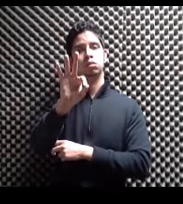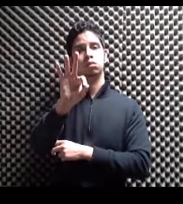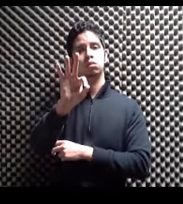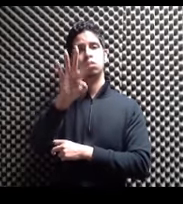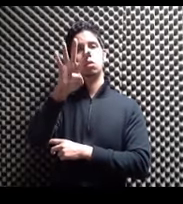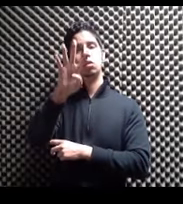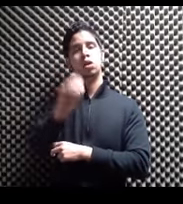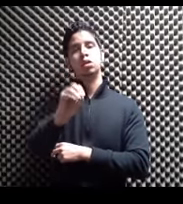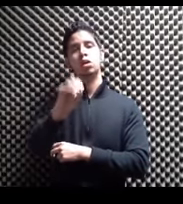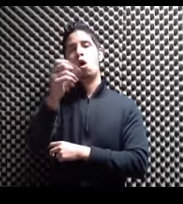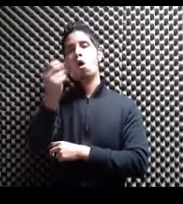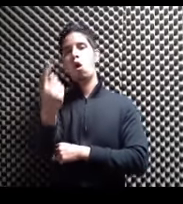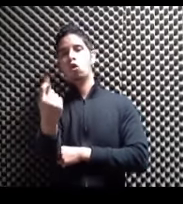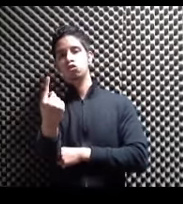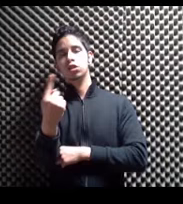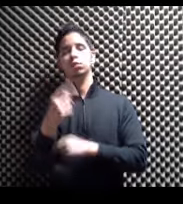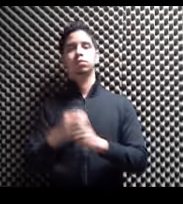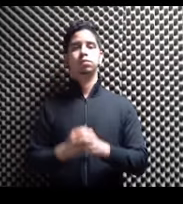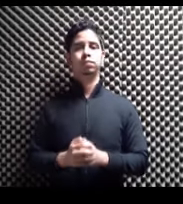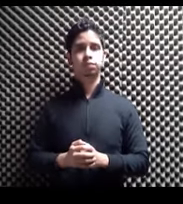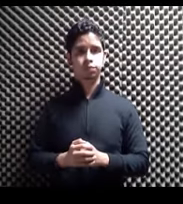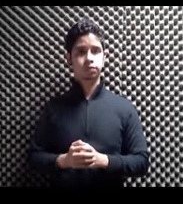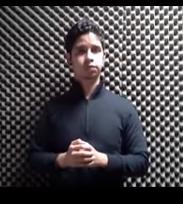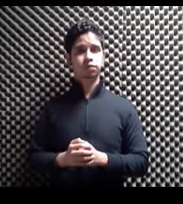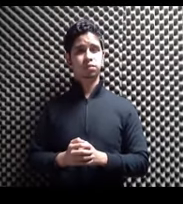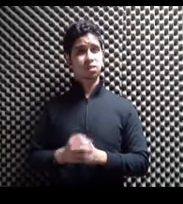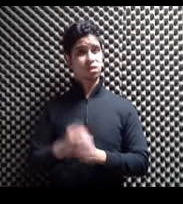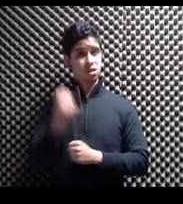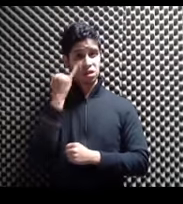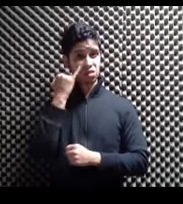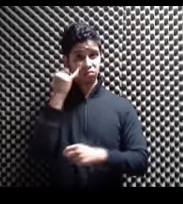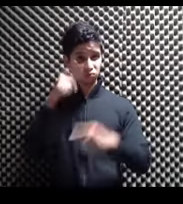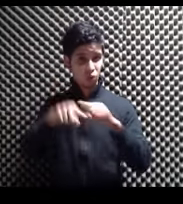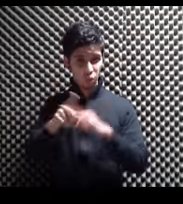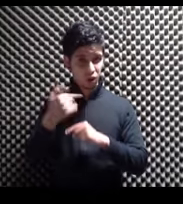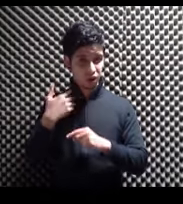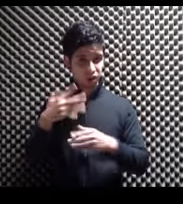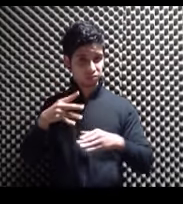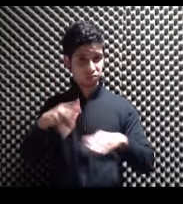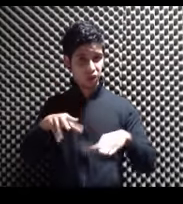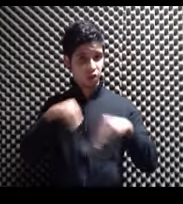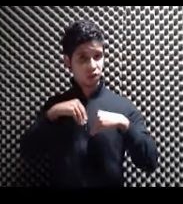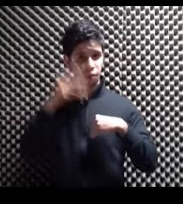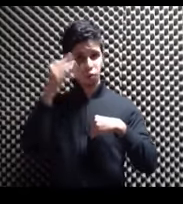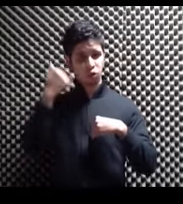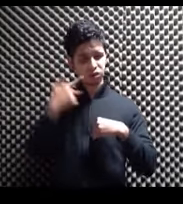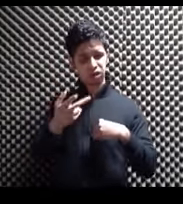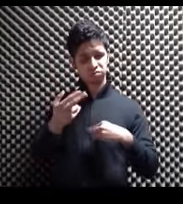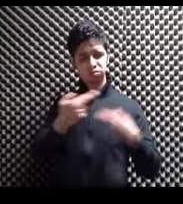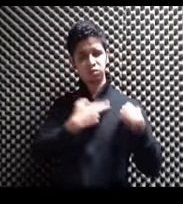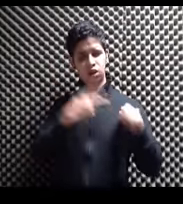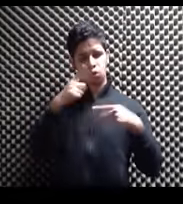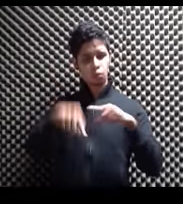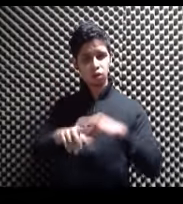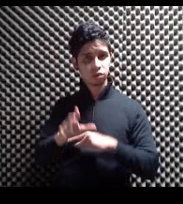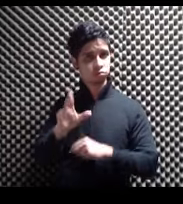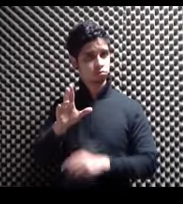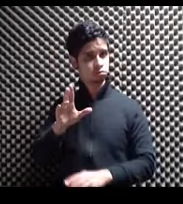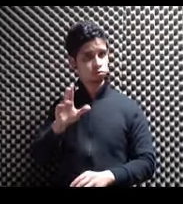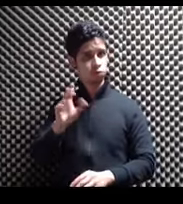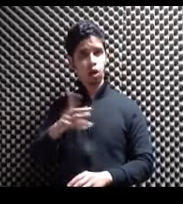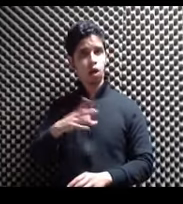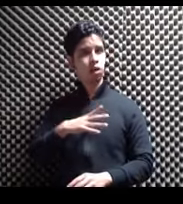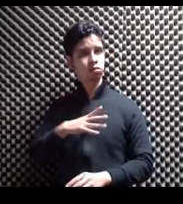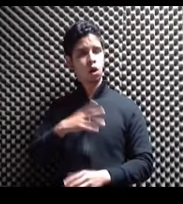787-349-4011. Si no puede adoptar, ¿verdad? Porque usted es responsable y dice, mira, no puedo. Pues mira, un donativo, la llama y hace